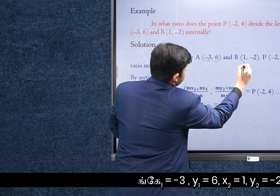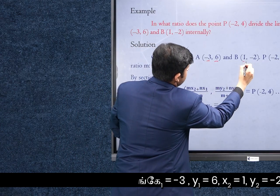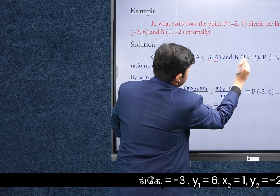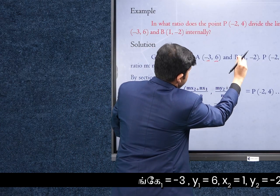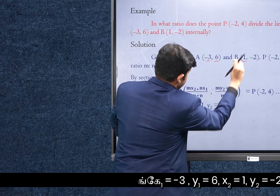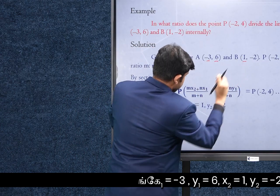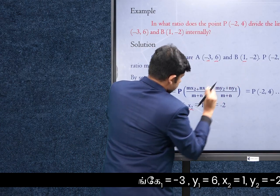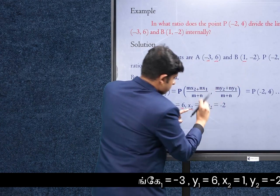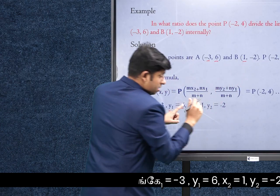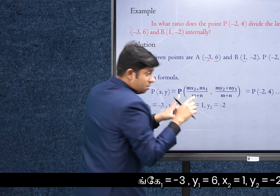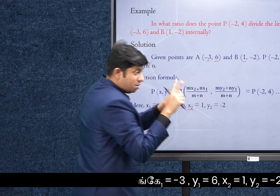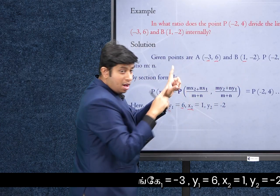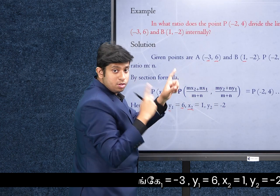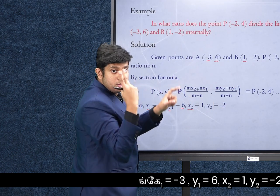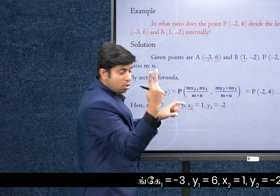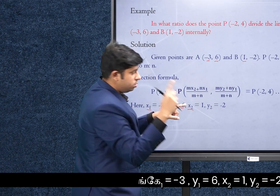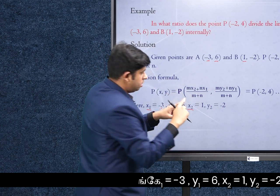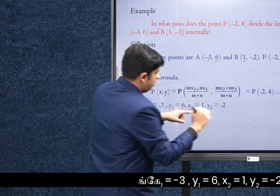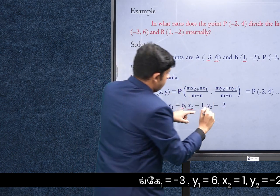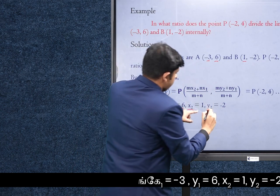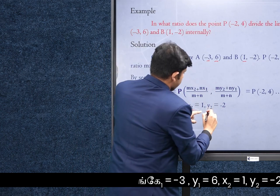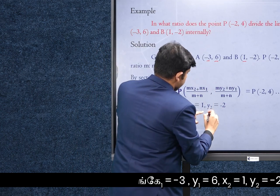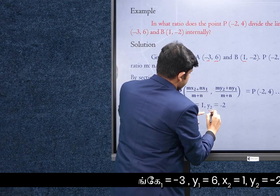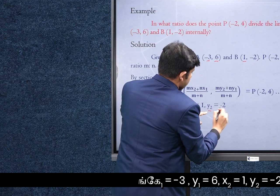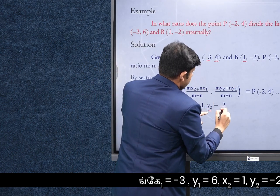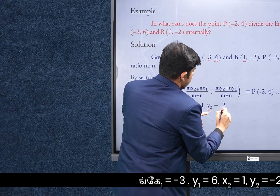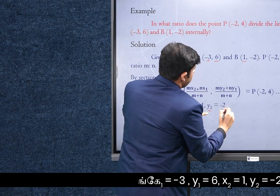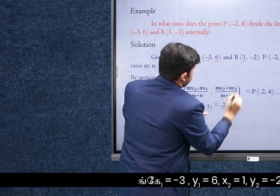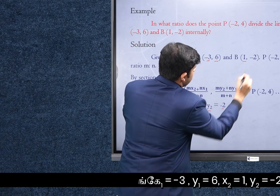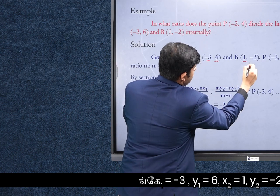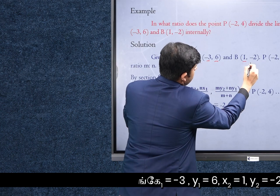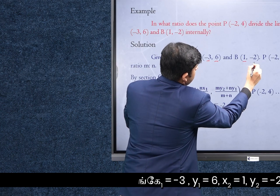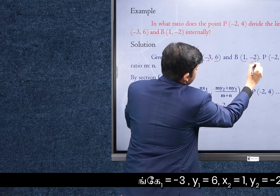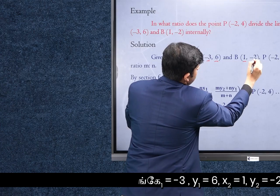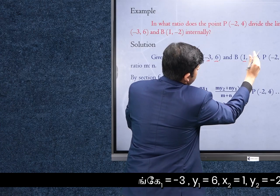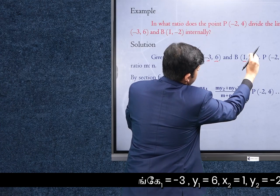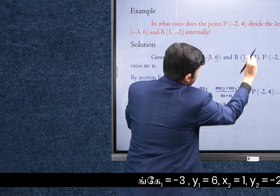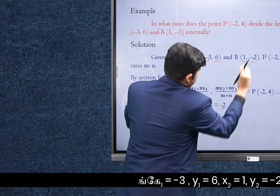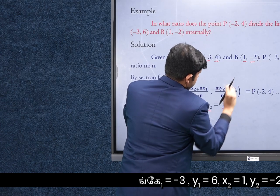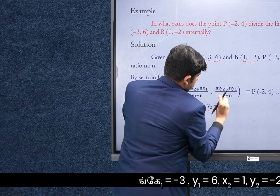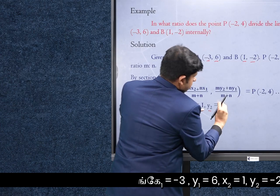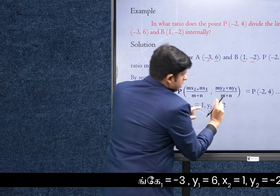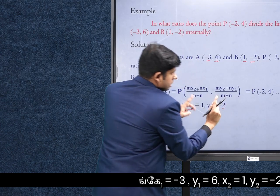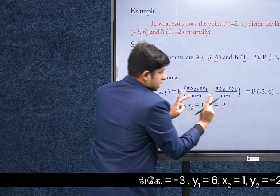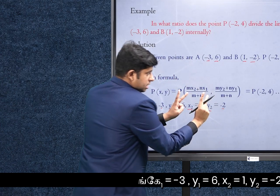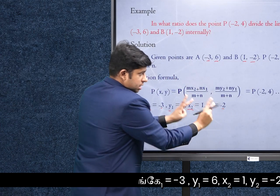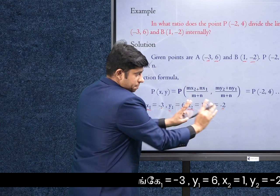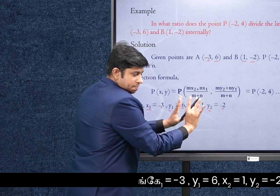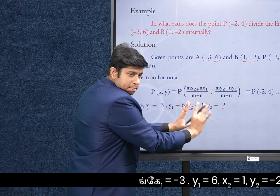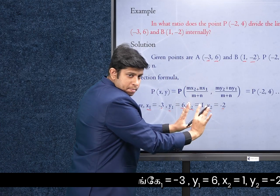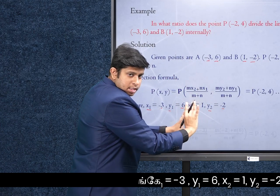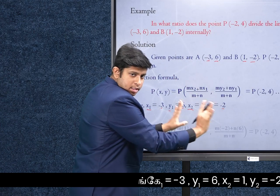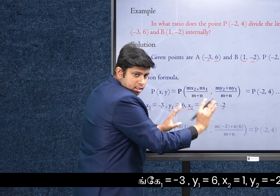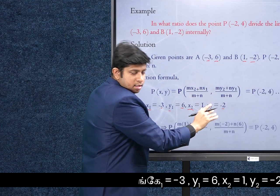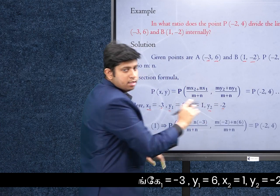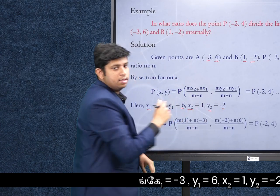ஈடு கழித்தல் 3 ஒய் கீழிலக்க 1 ஈடு 6 எக்ஸ் கீழிலக்க 2 ஈடு